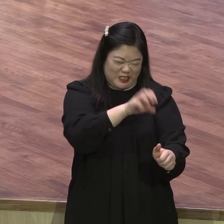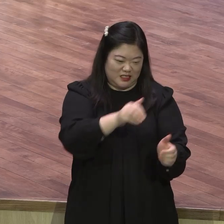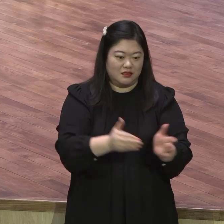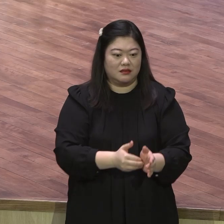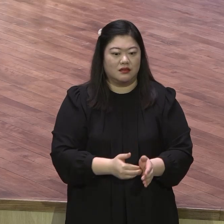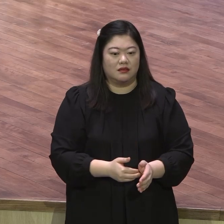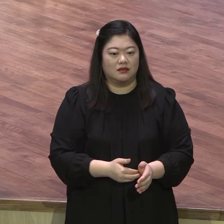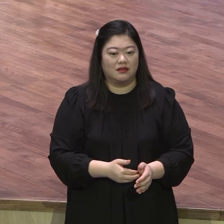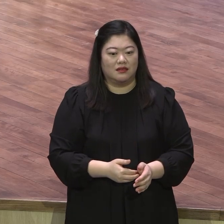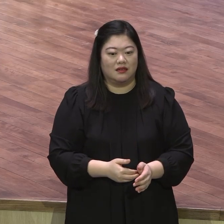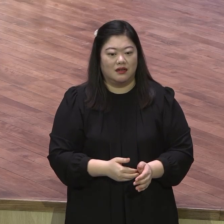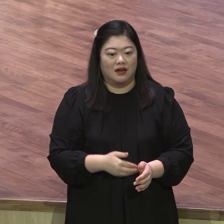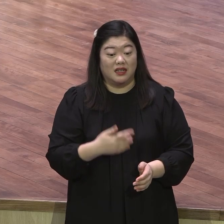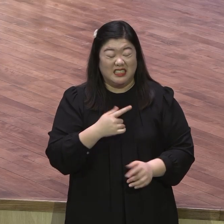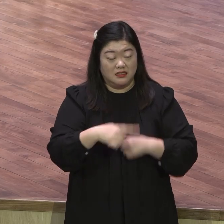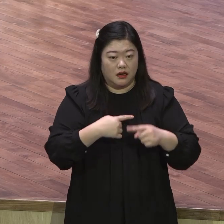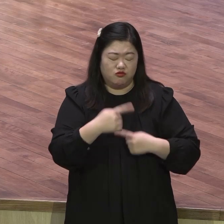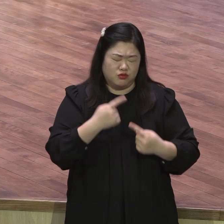여러분